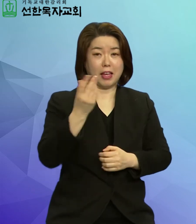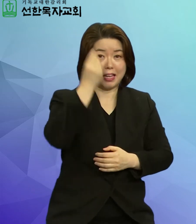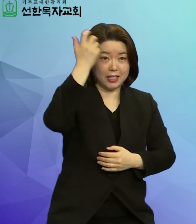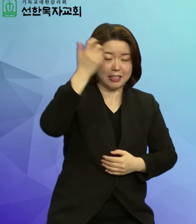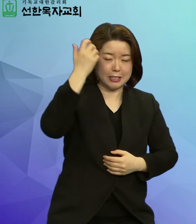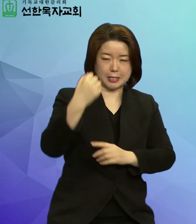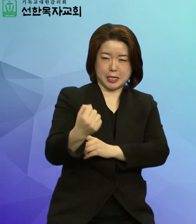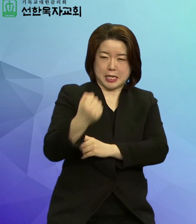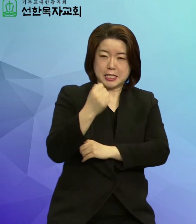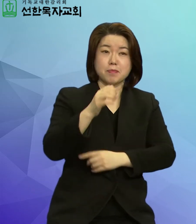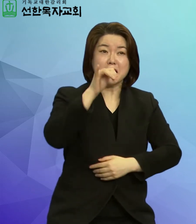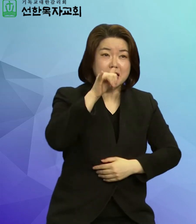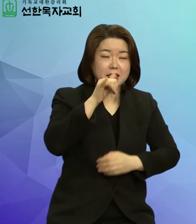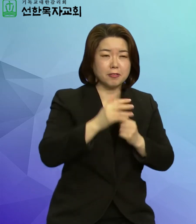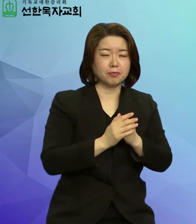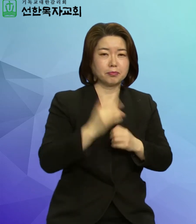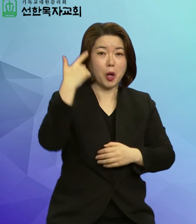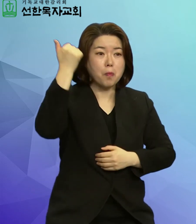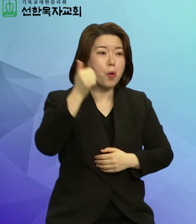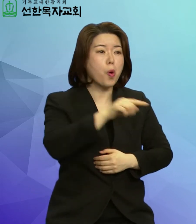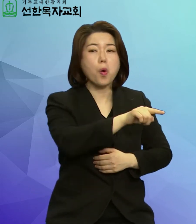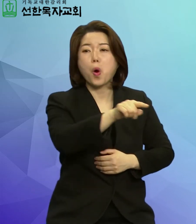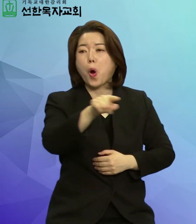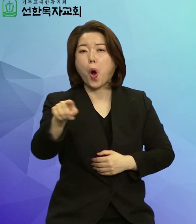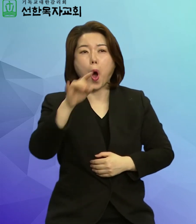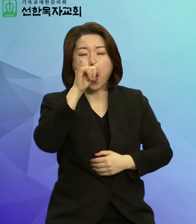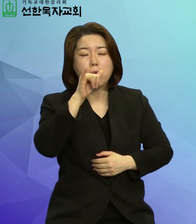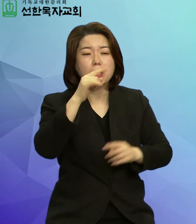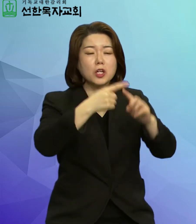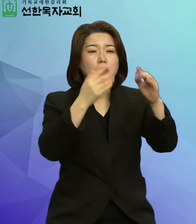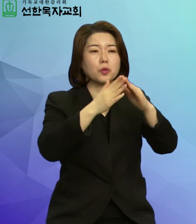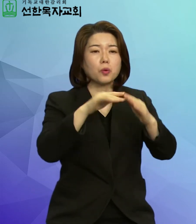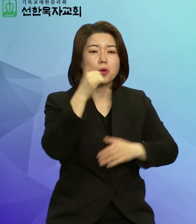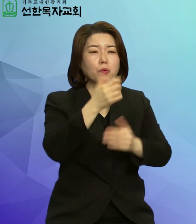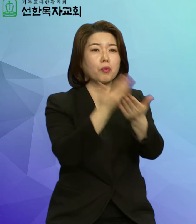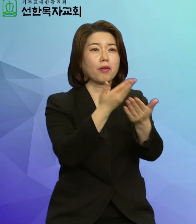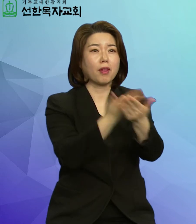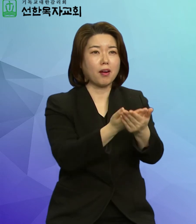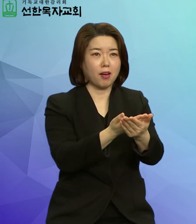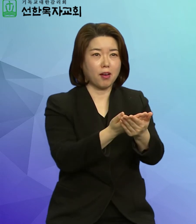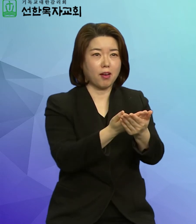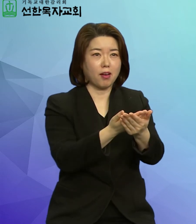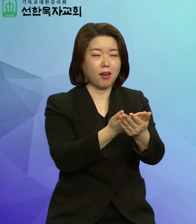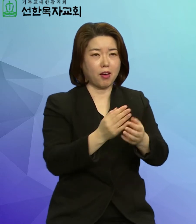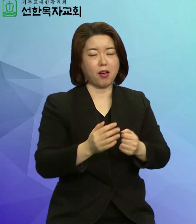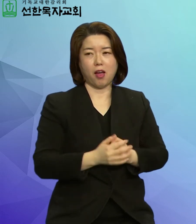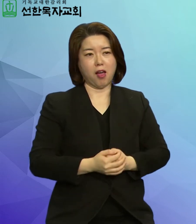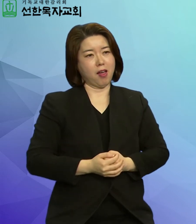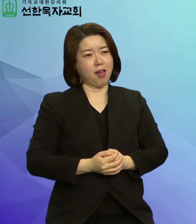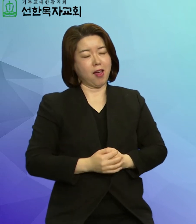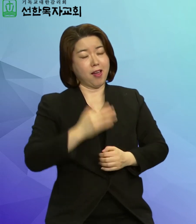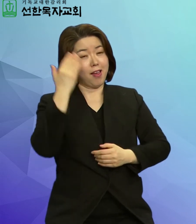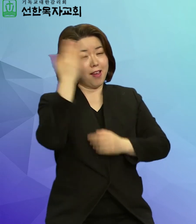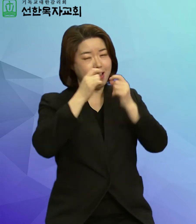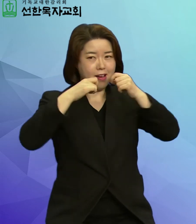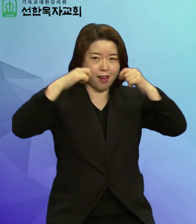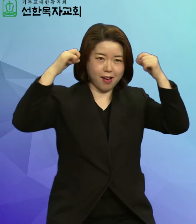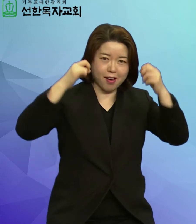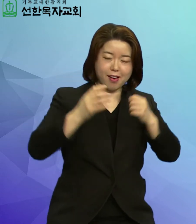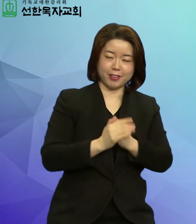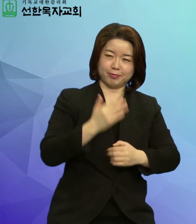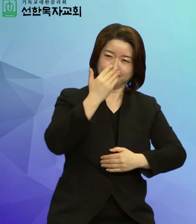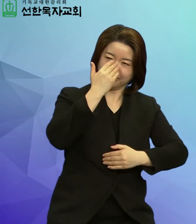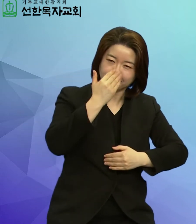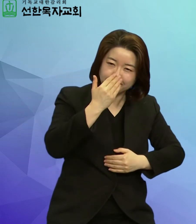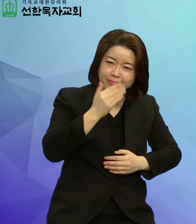그래서 성령의 능력이 있으신 목사님이 계신 교회를 좀 소개해 달라는 거예요. 너무